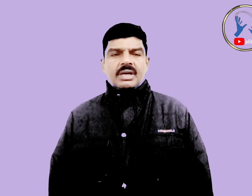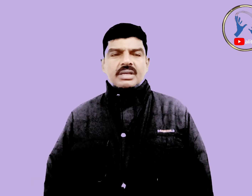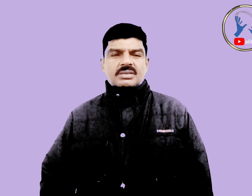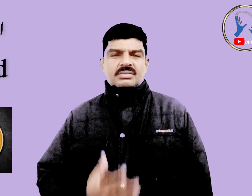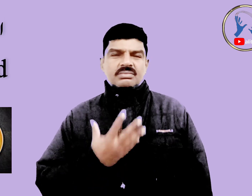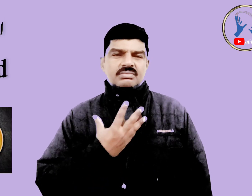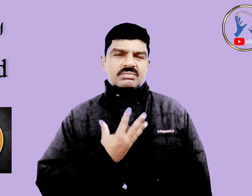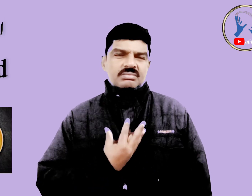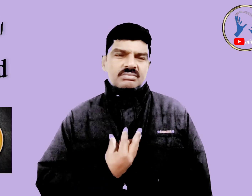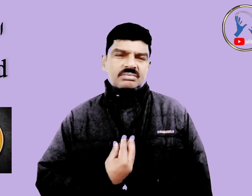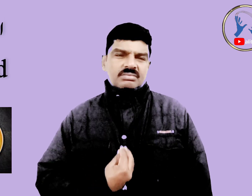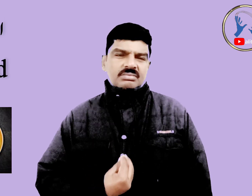उदास